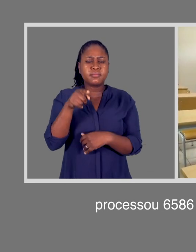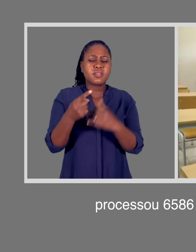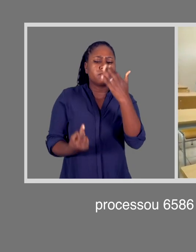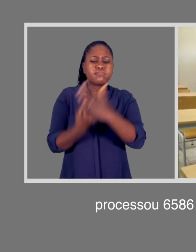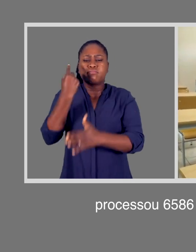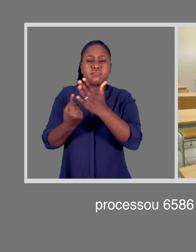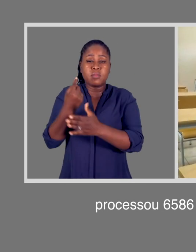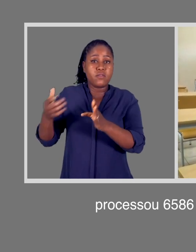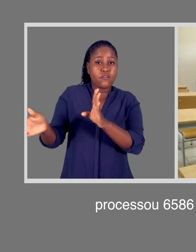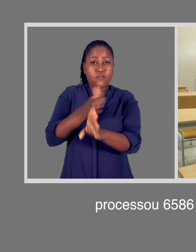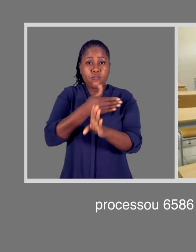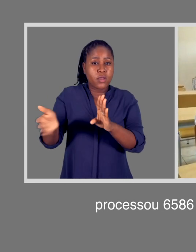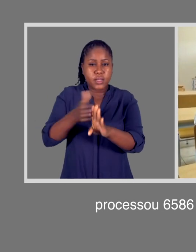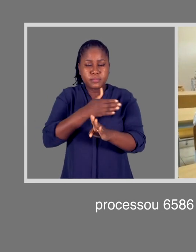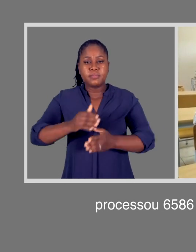violência doméstica.